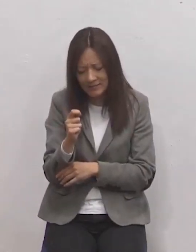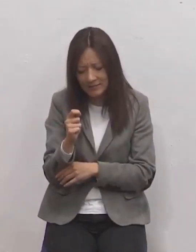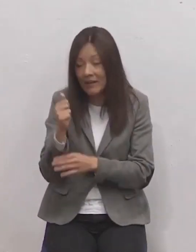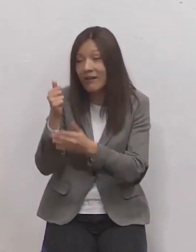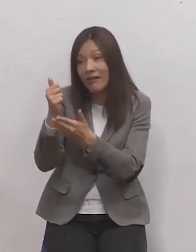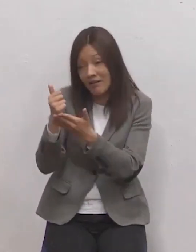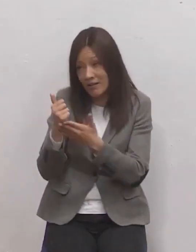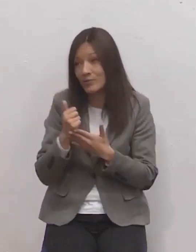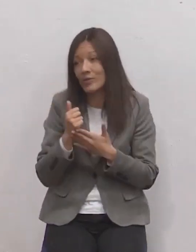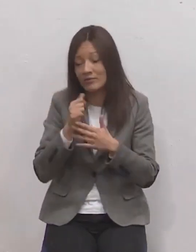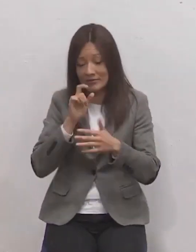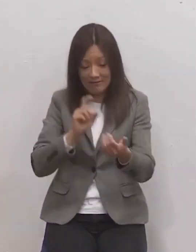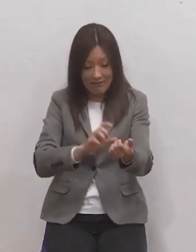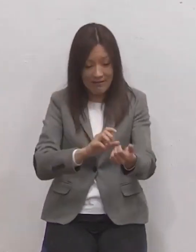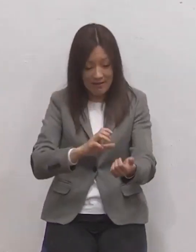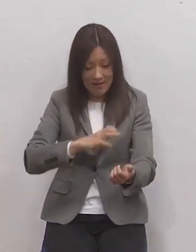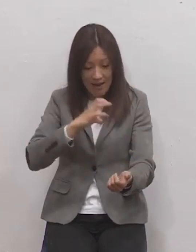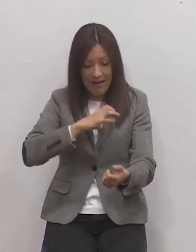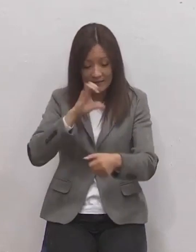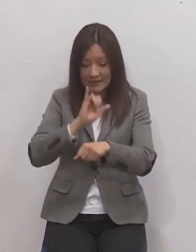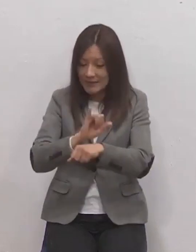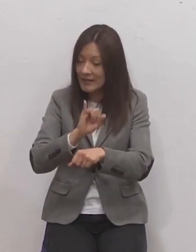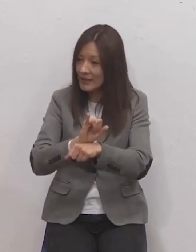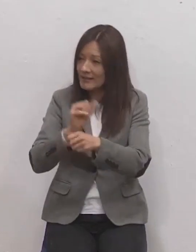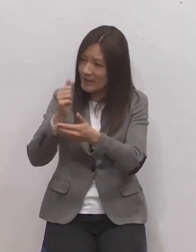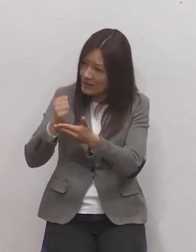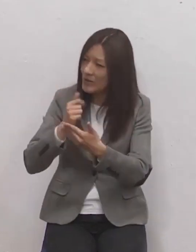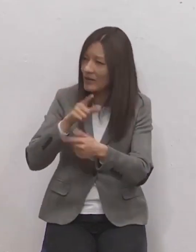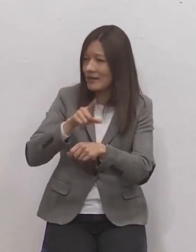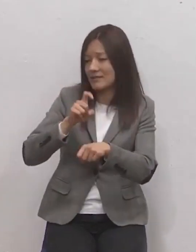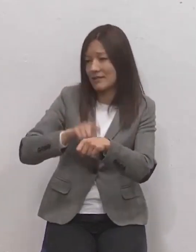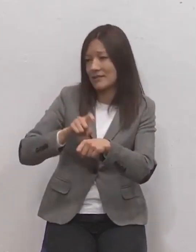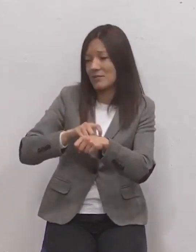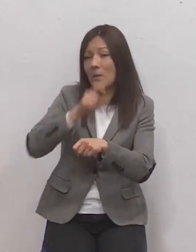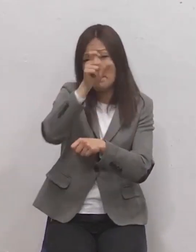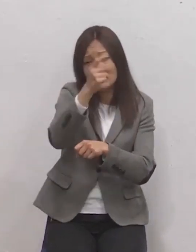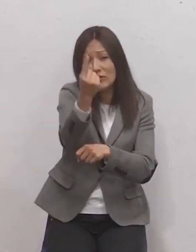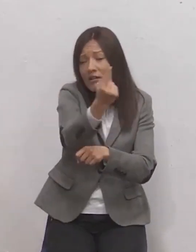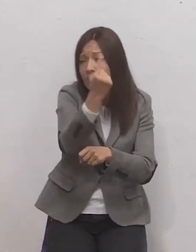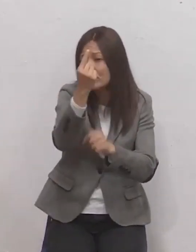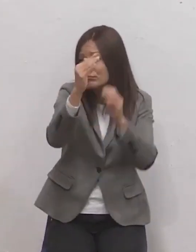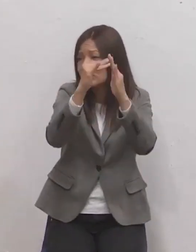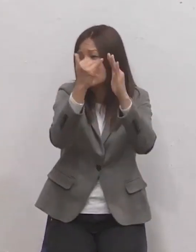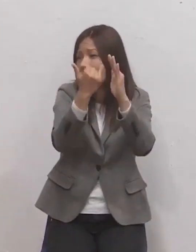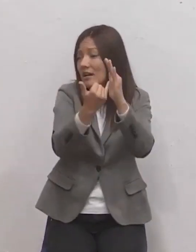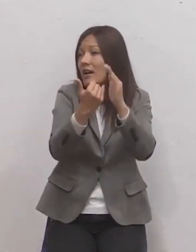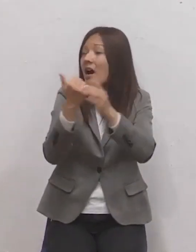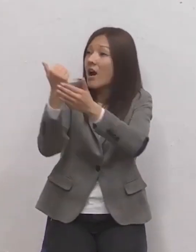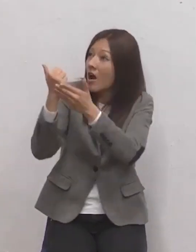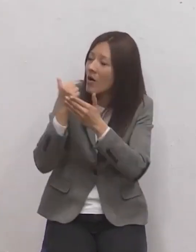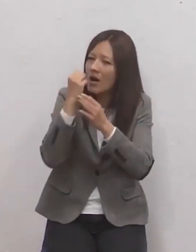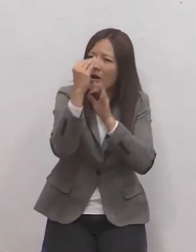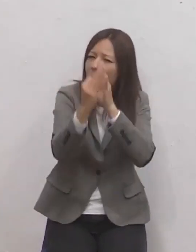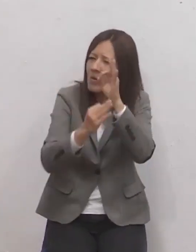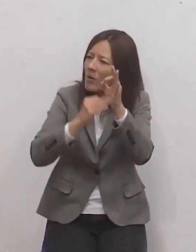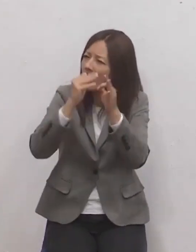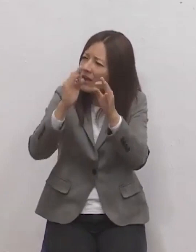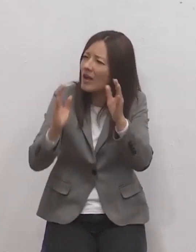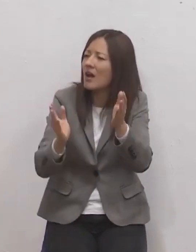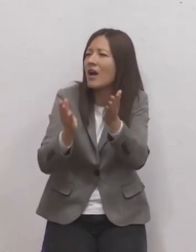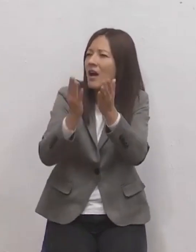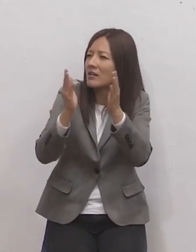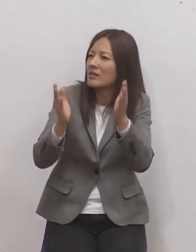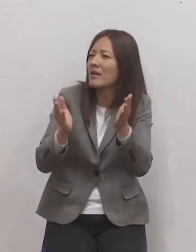Ayúdanos a ser iglesia en este tiempo, Jesús. Los que están solos, ayúdanos a llamarlos, a tener cuidado de ellos, a